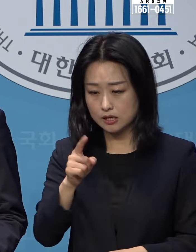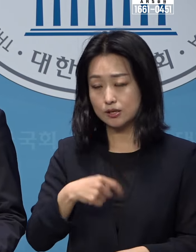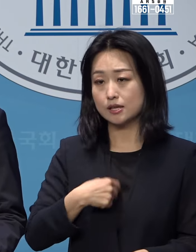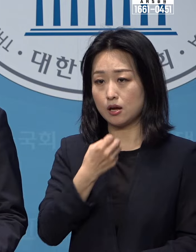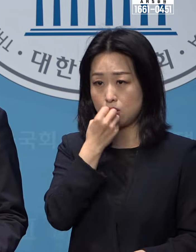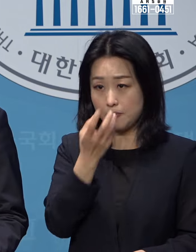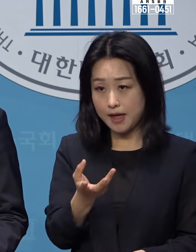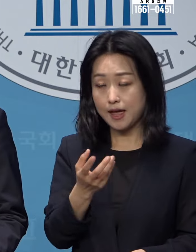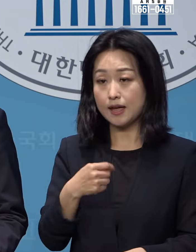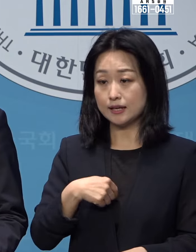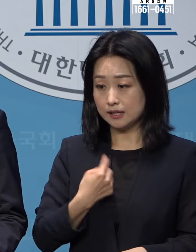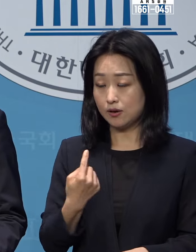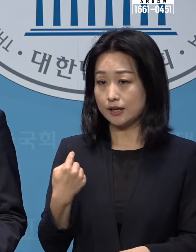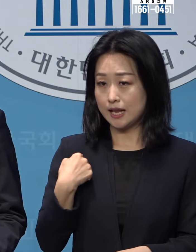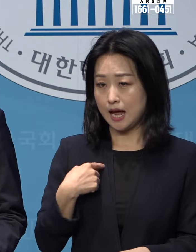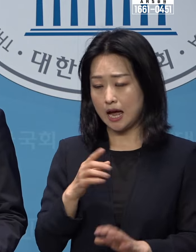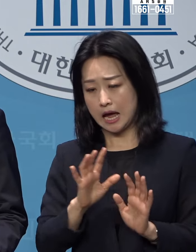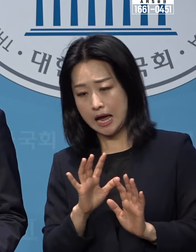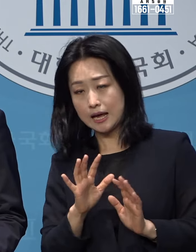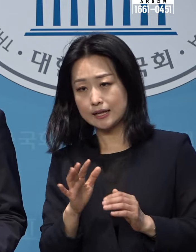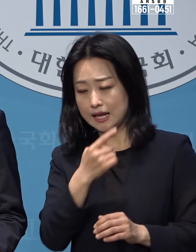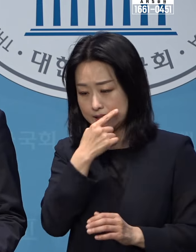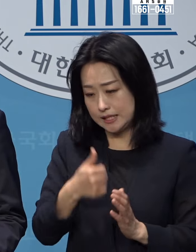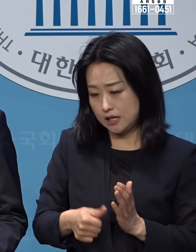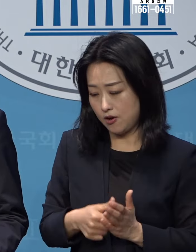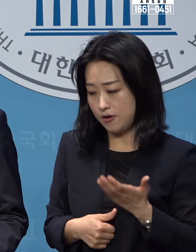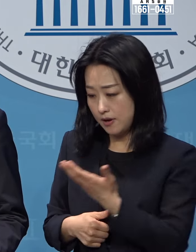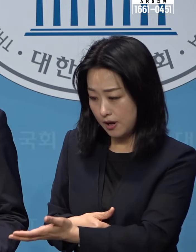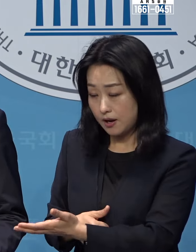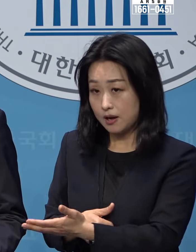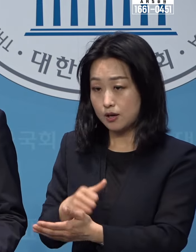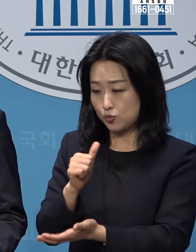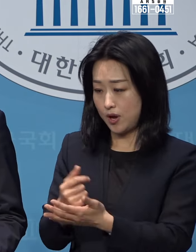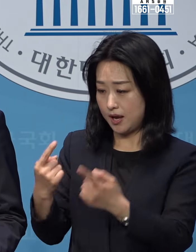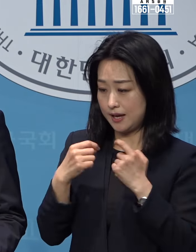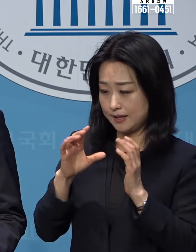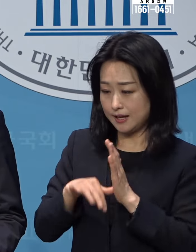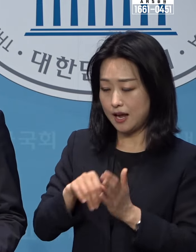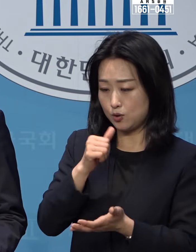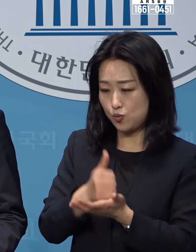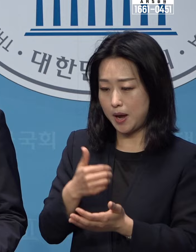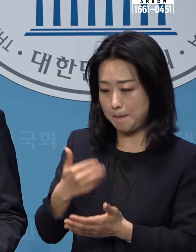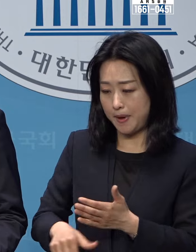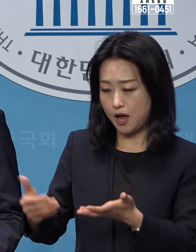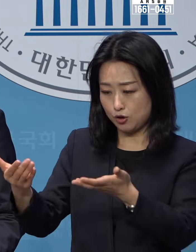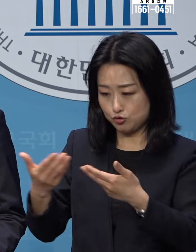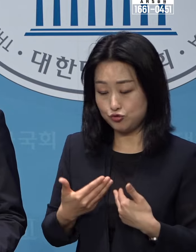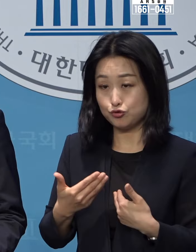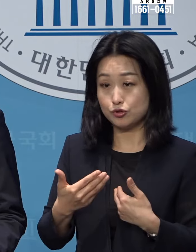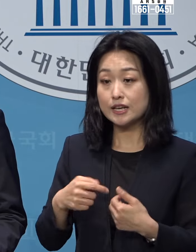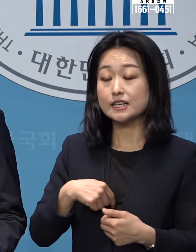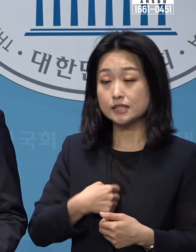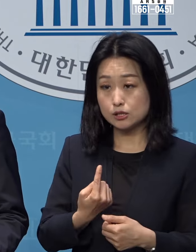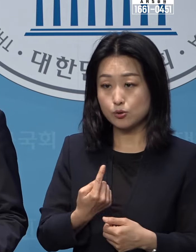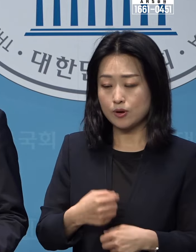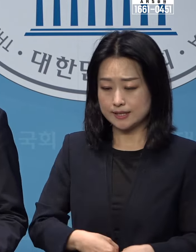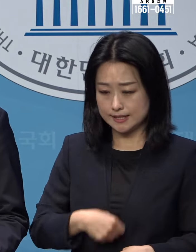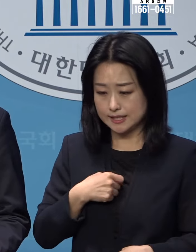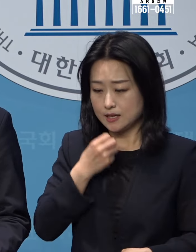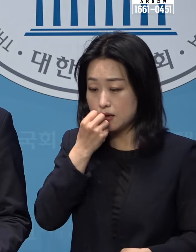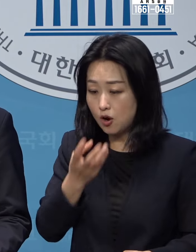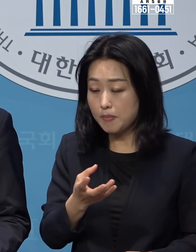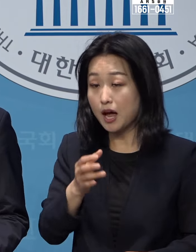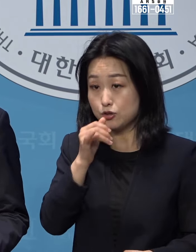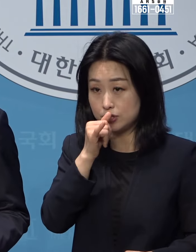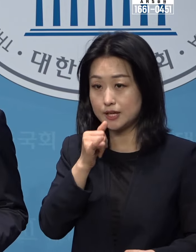자백하거나 자신에게 불리한 증거를 제출하여 피의자가 되는 경우 형을 감면토록 하여 스스로 진실을